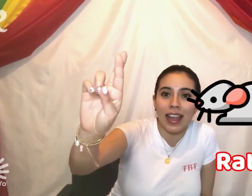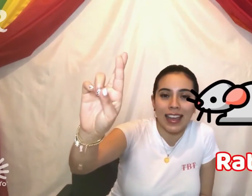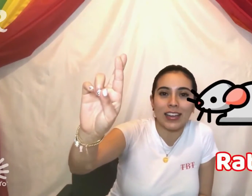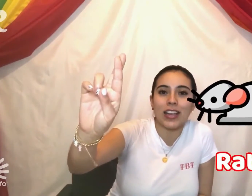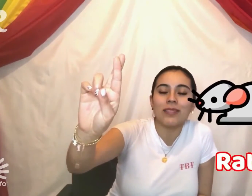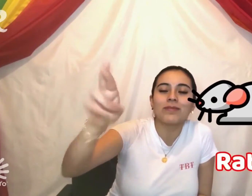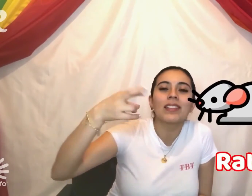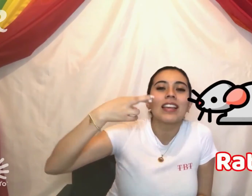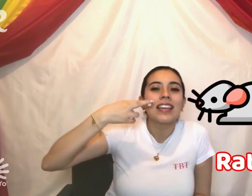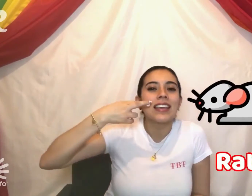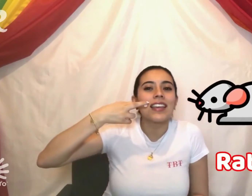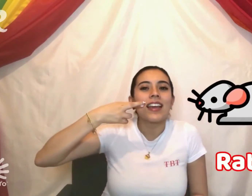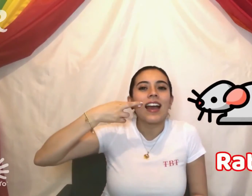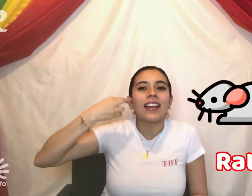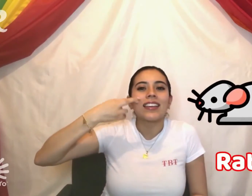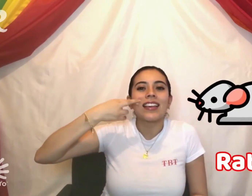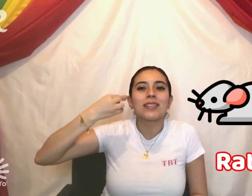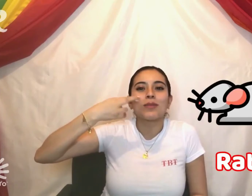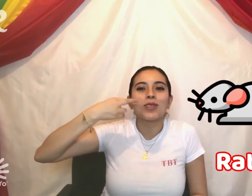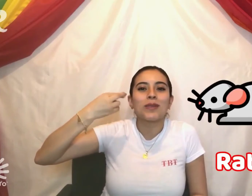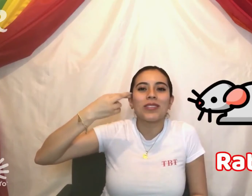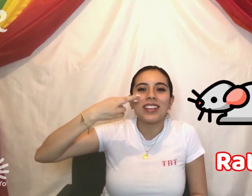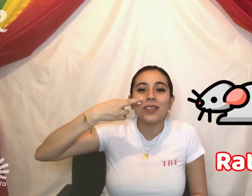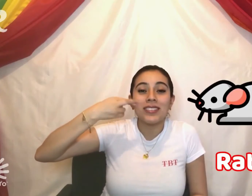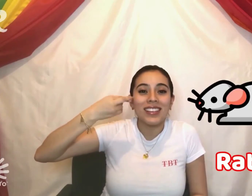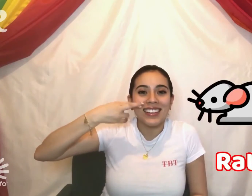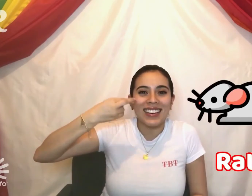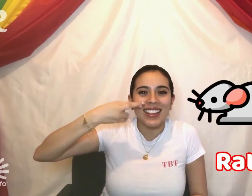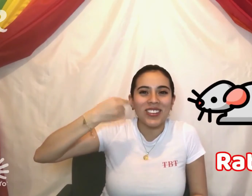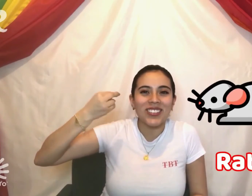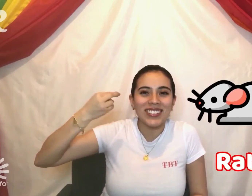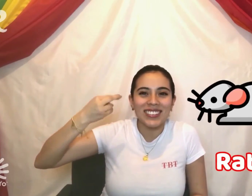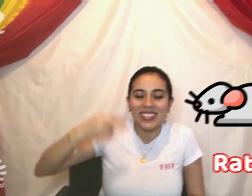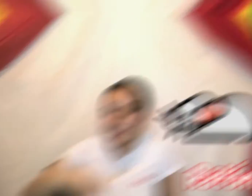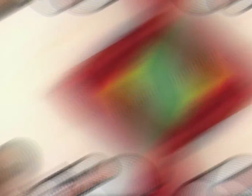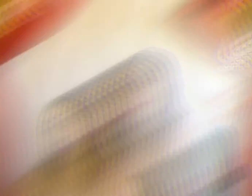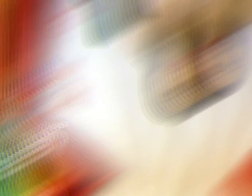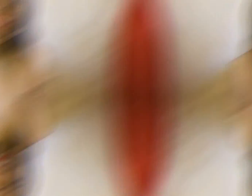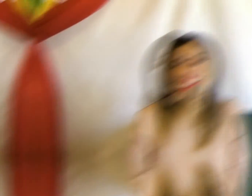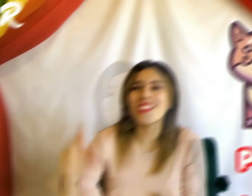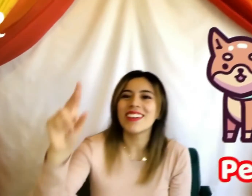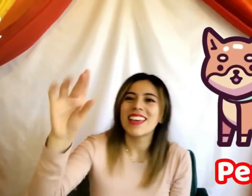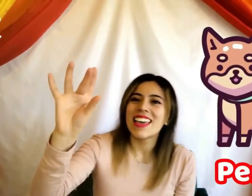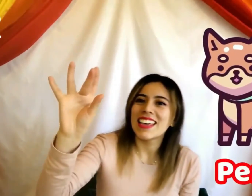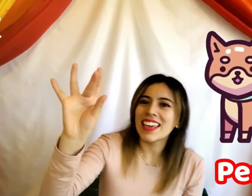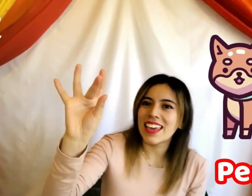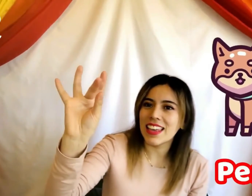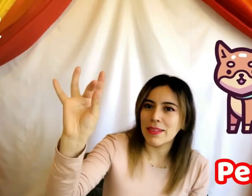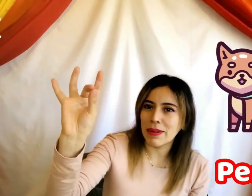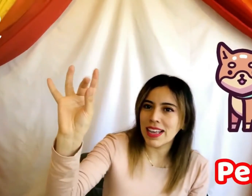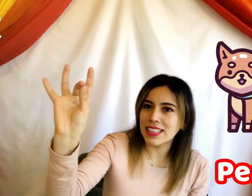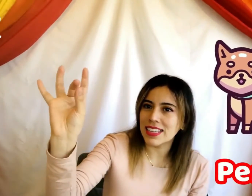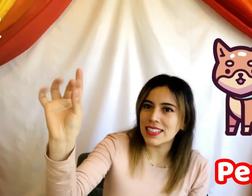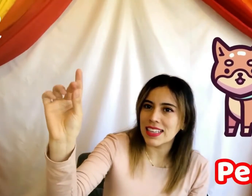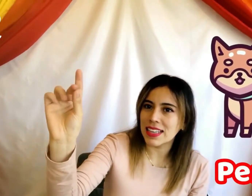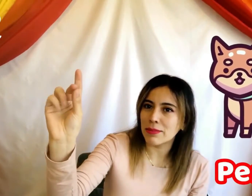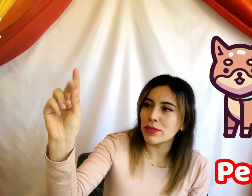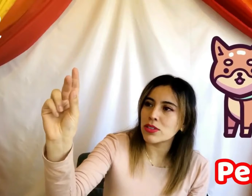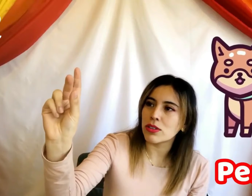R. Y aquí hacemos los bigotitos, ratón, perro, que para esa necesitamos nuestro